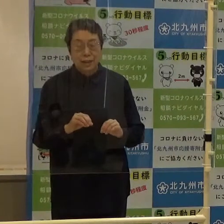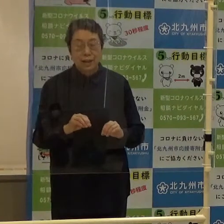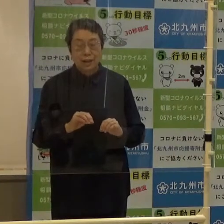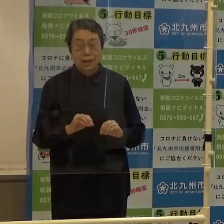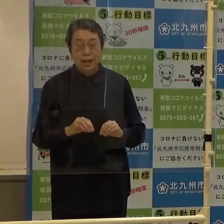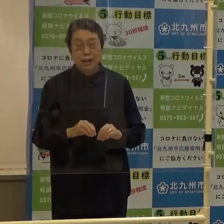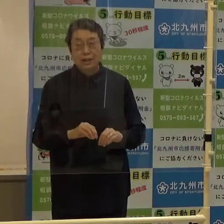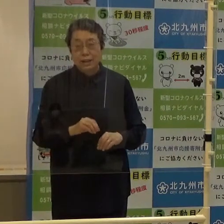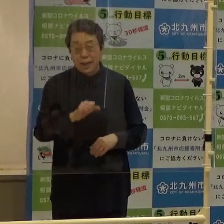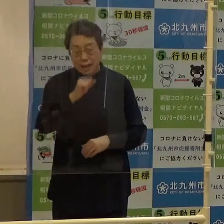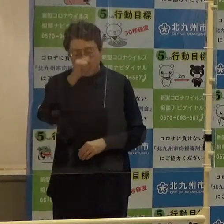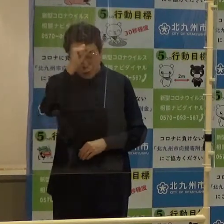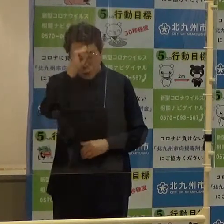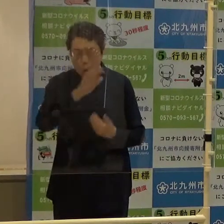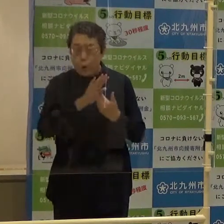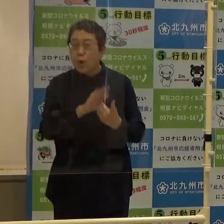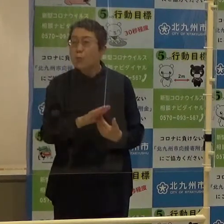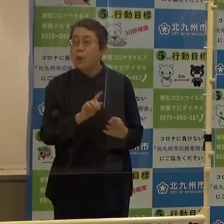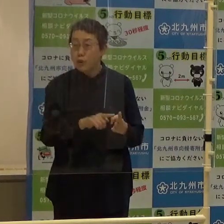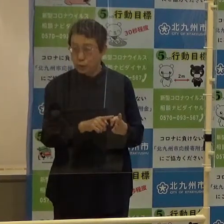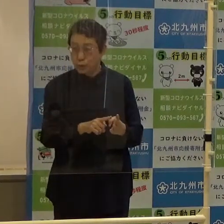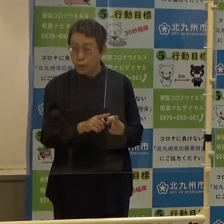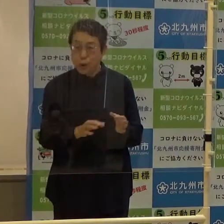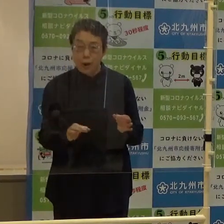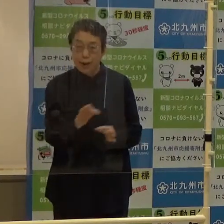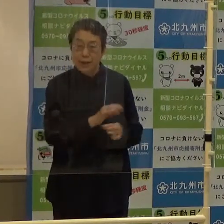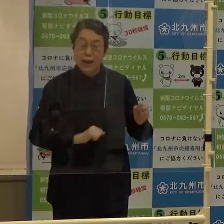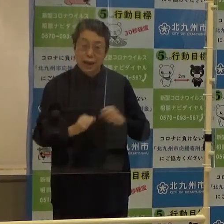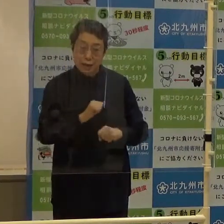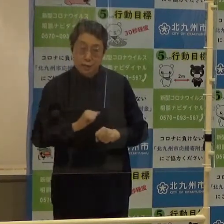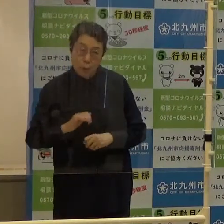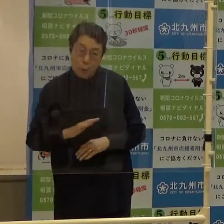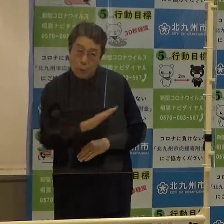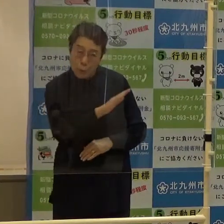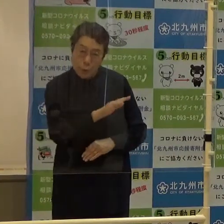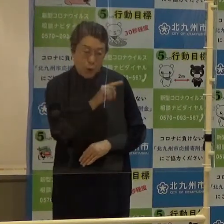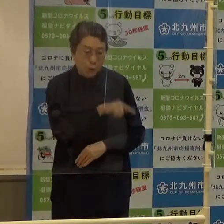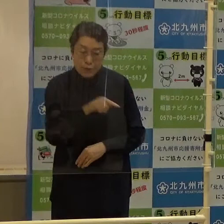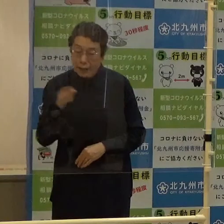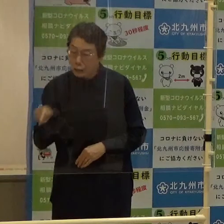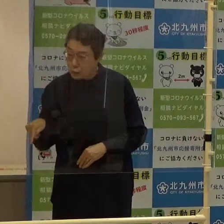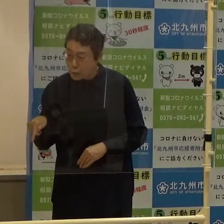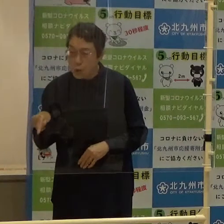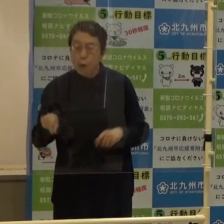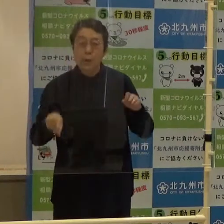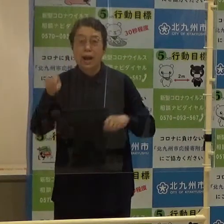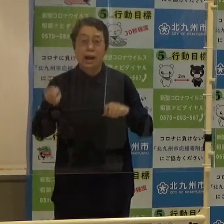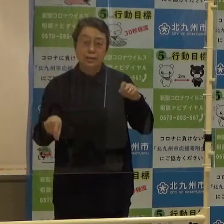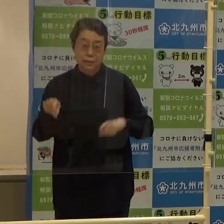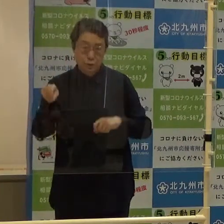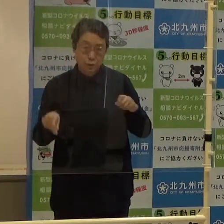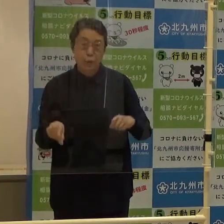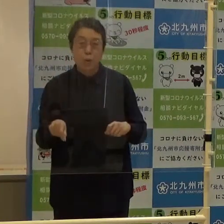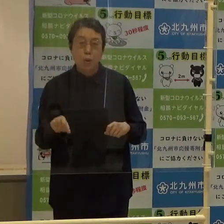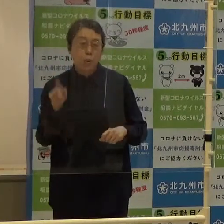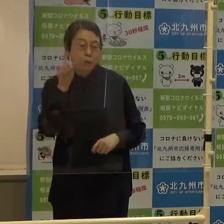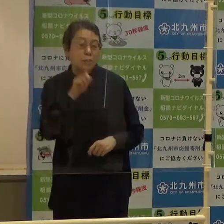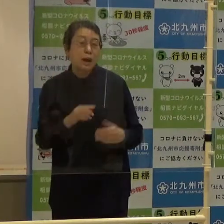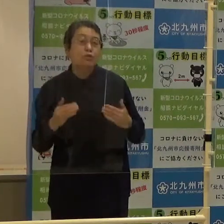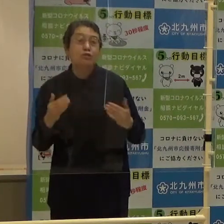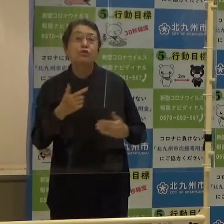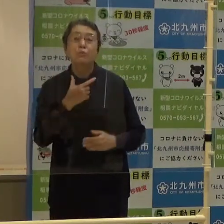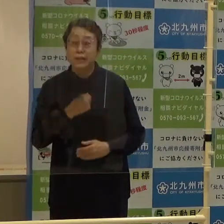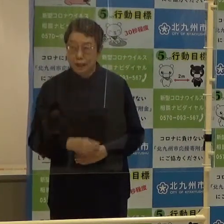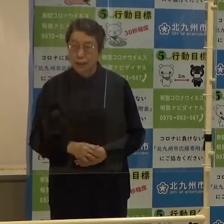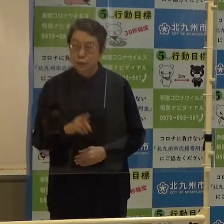対策を両立させる、そのバランスが大事だという意味におきまして、本市は新たな第一歩を踏み出すと、まあ、そういう趣旨で申し